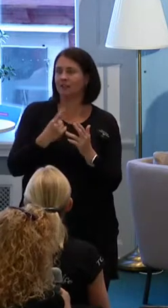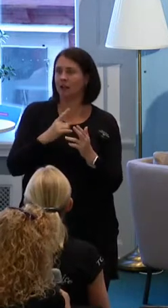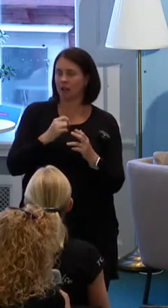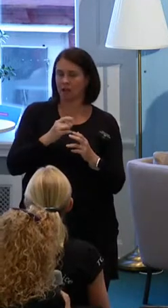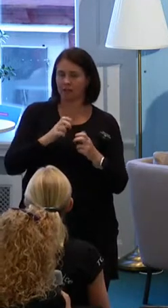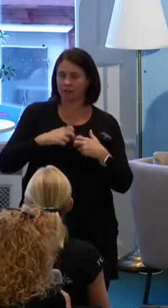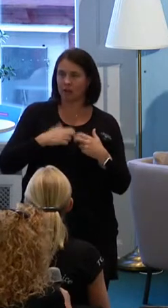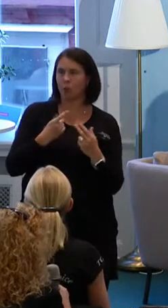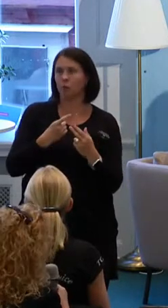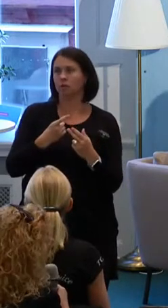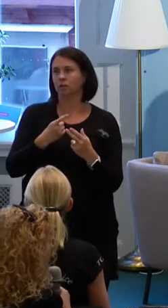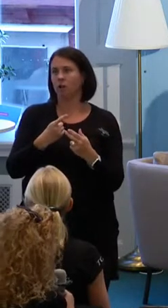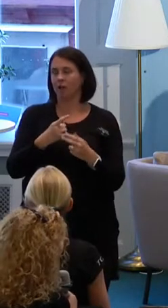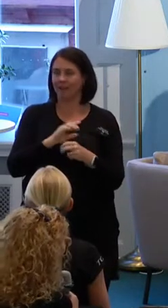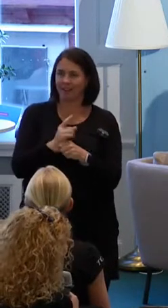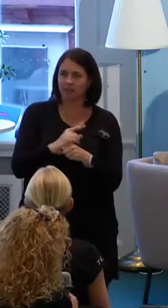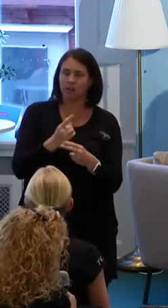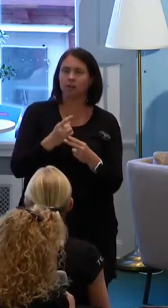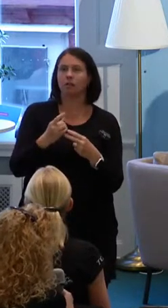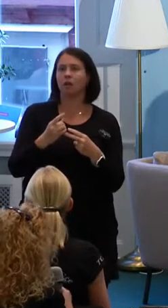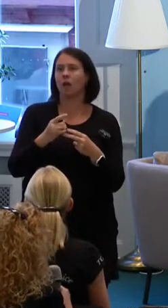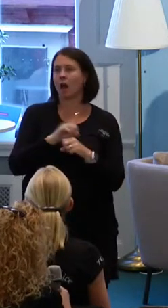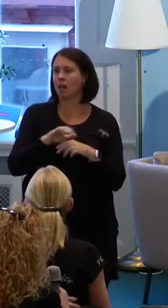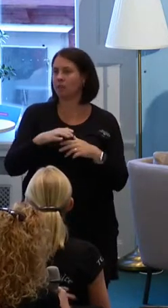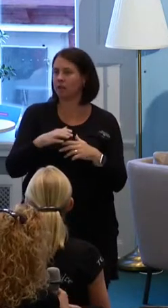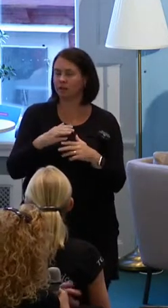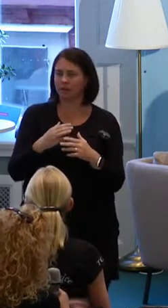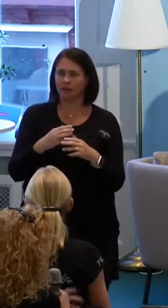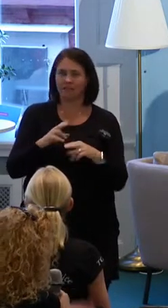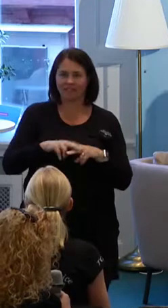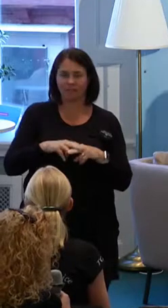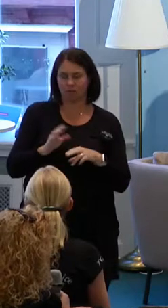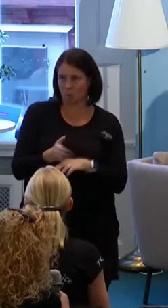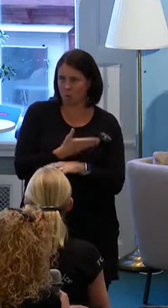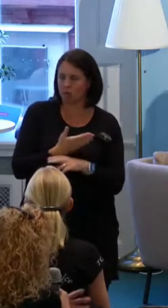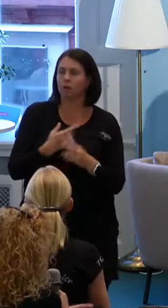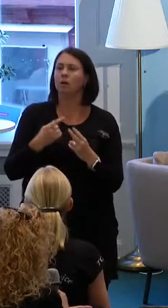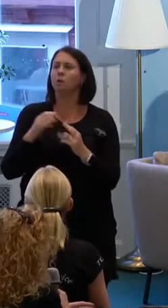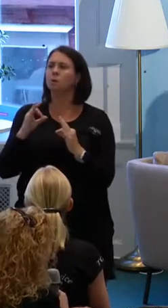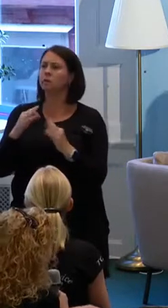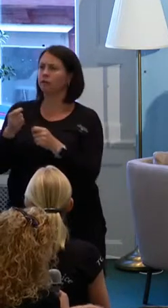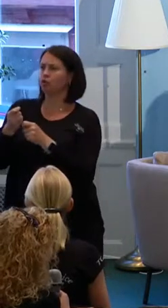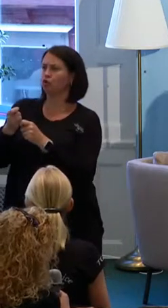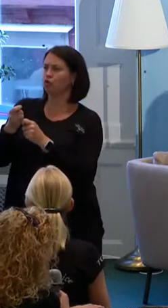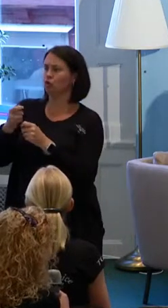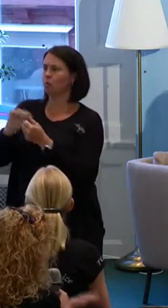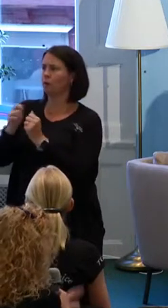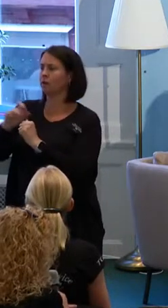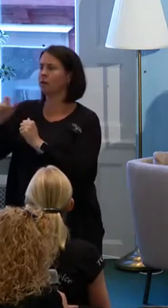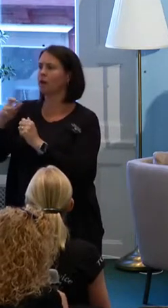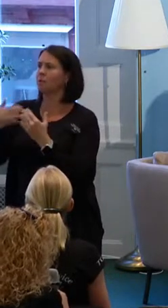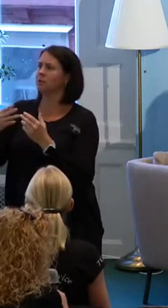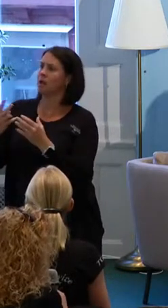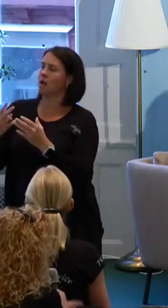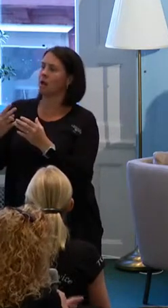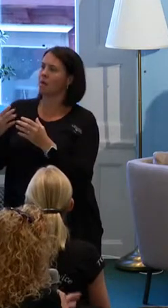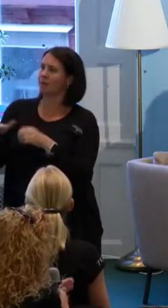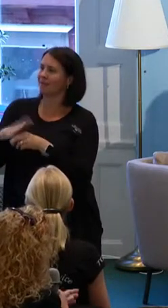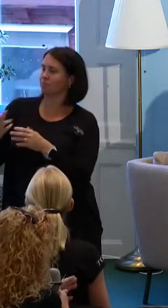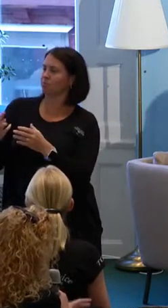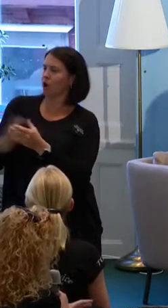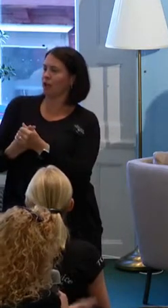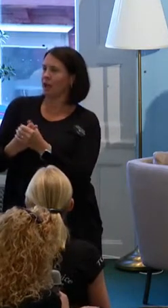ska vara heltid. Man ska ta bort allmän visstid och sådär. Hur får vi våra politiker så att säga att förstå att arbetsmarknadens parter kanske är bättre på att lösa det här så